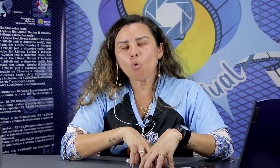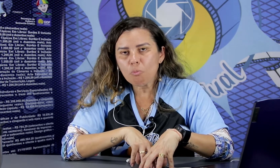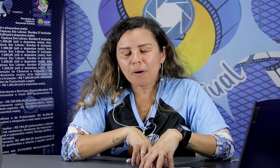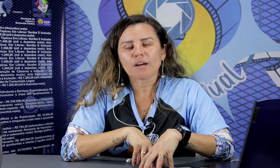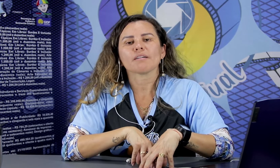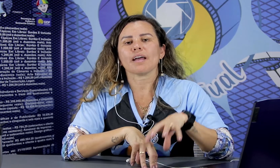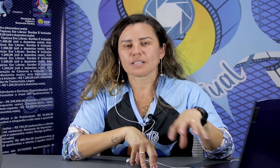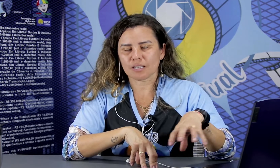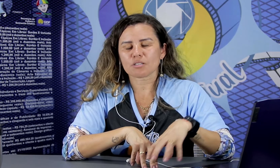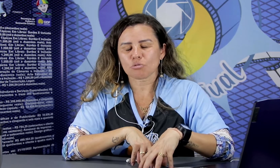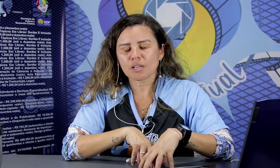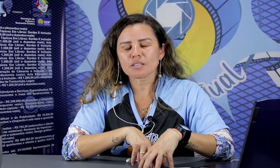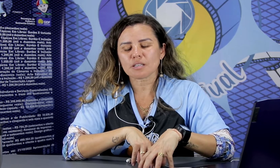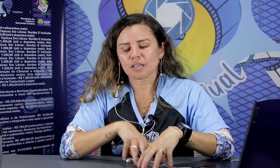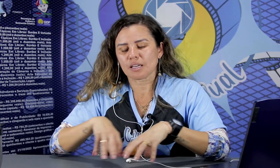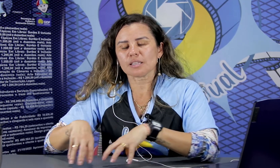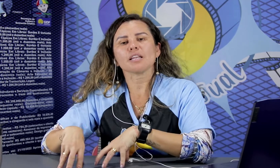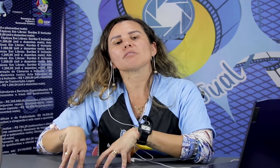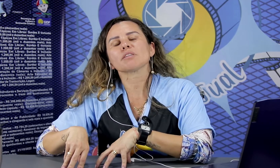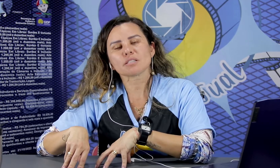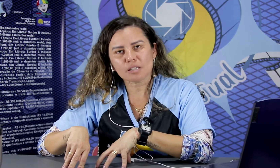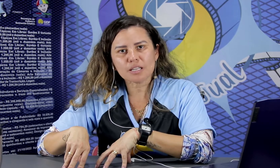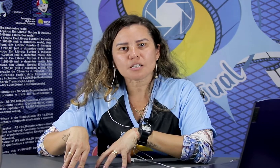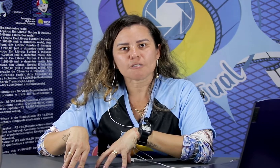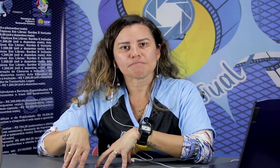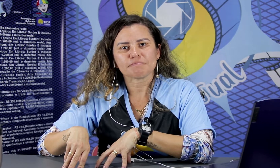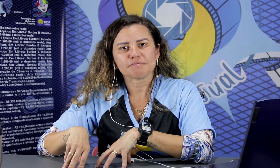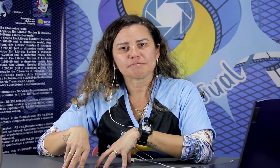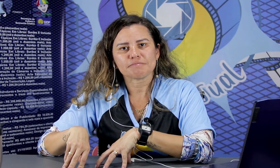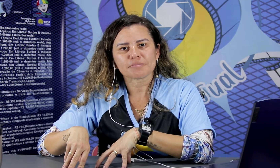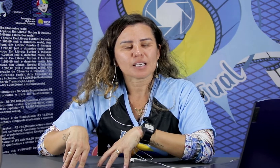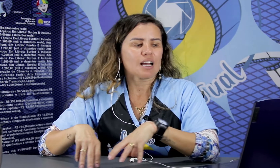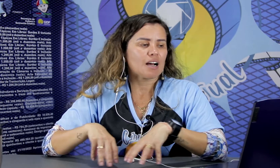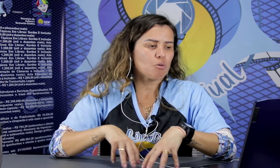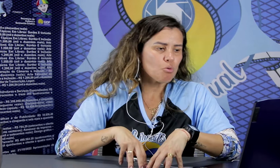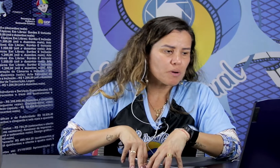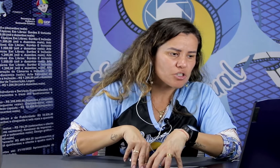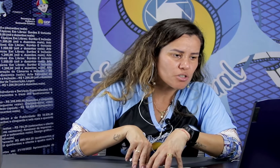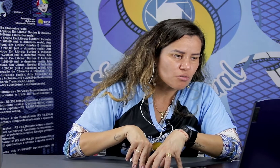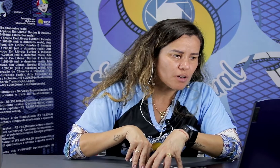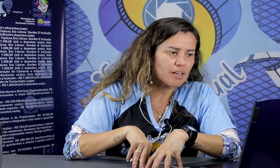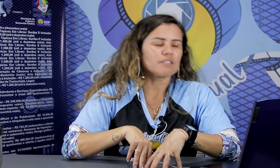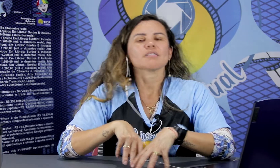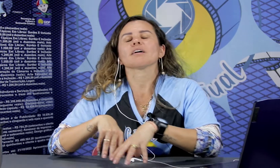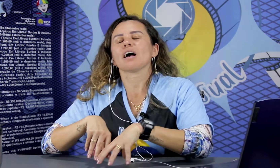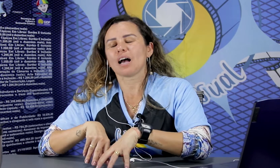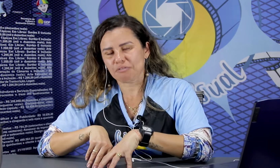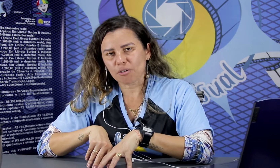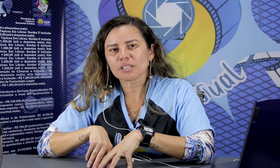culpa essa da surdez dele não ter essa interação. A culpa disso é a falta da